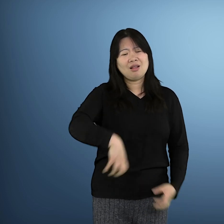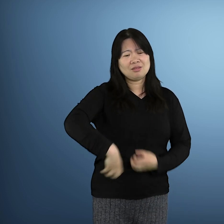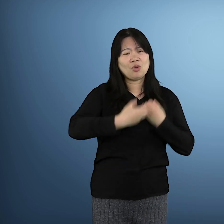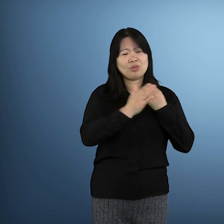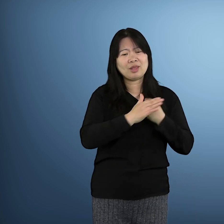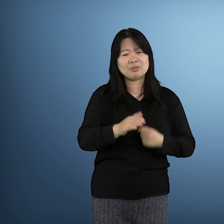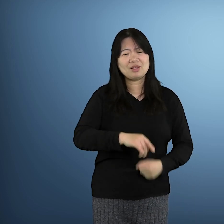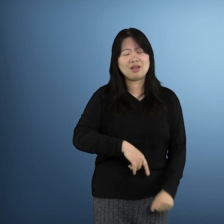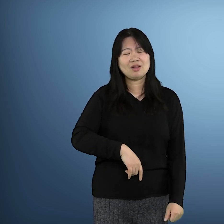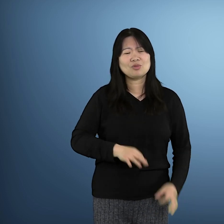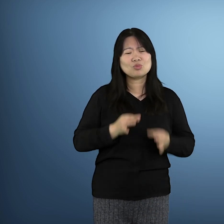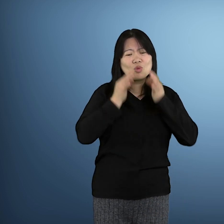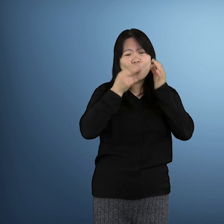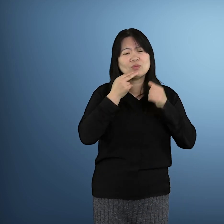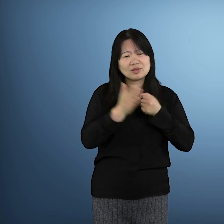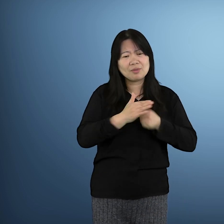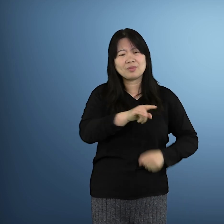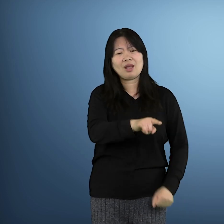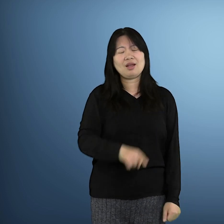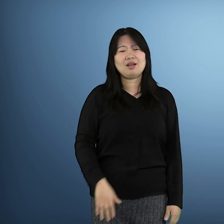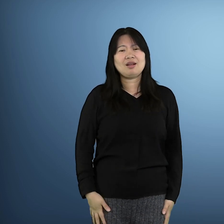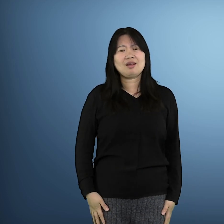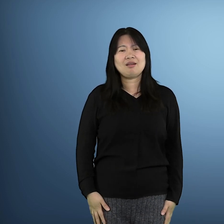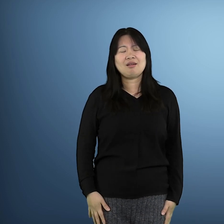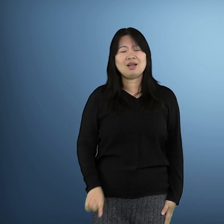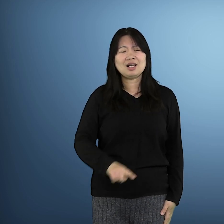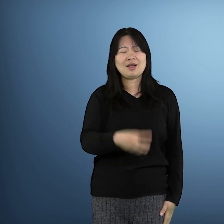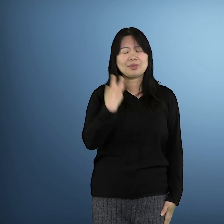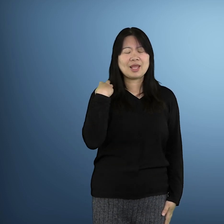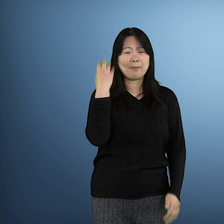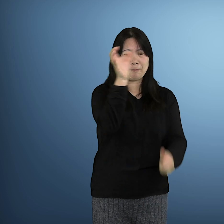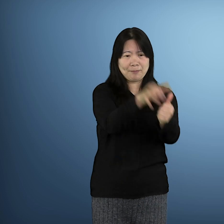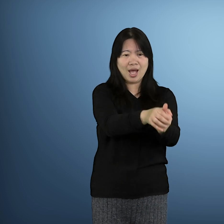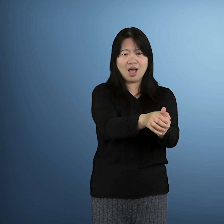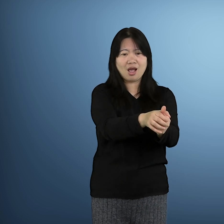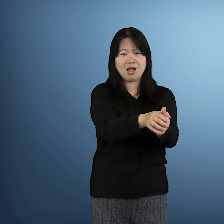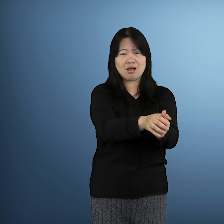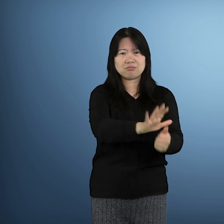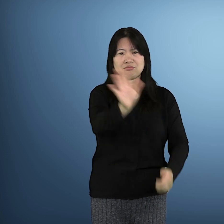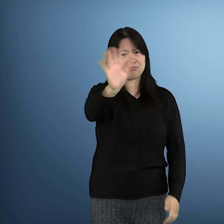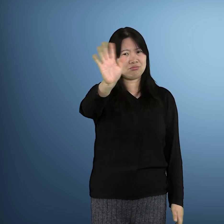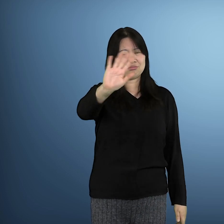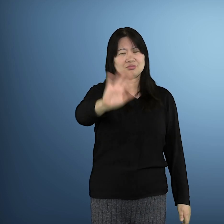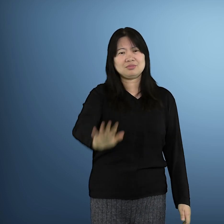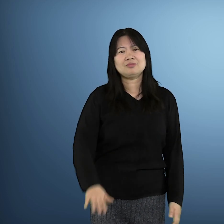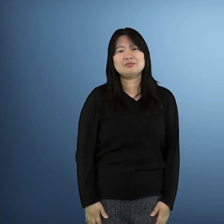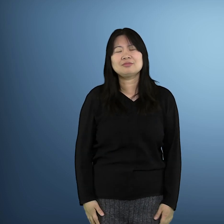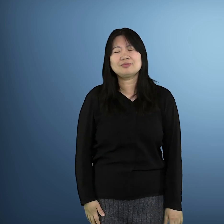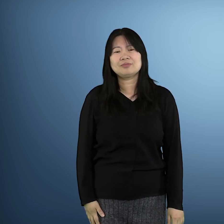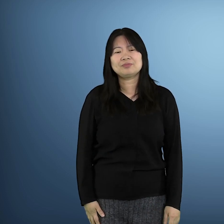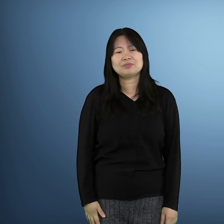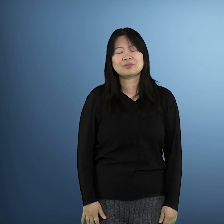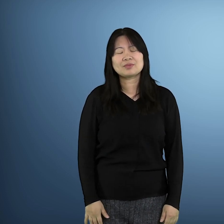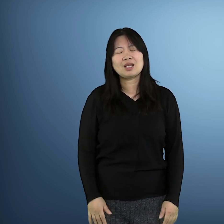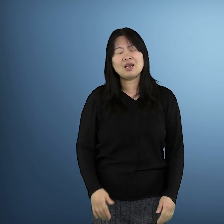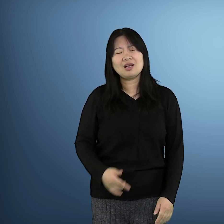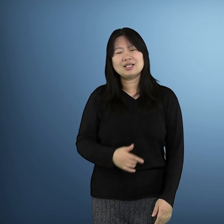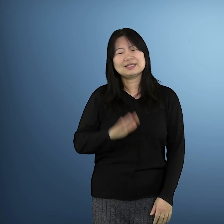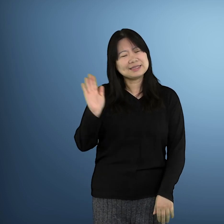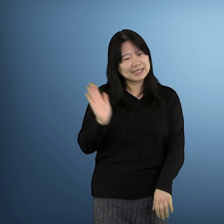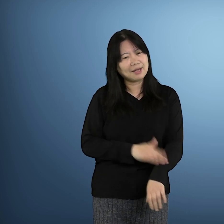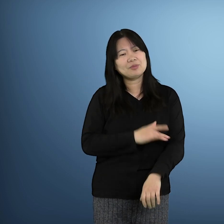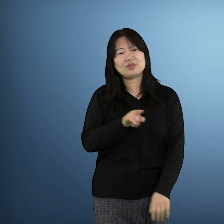노력 안 해서 그래? 그들의 책임으로만 떠안길 문제일까요? 그건 매우